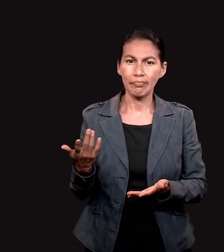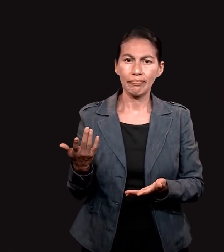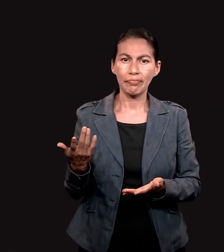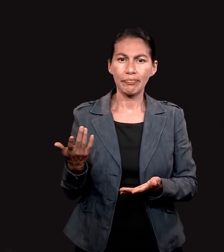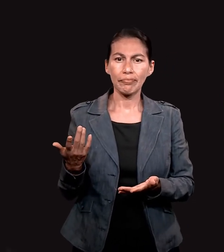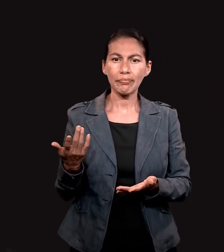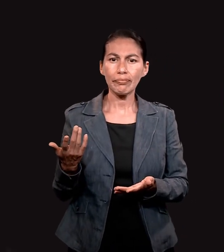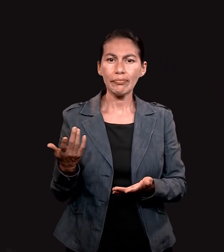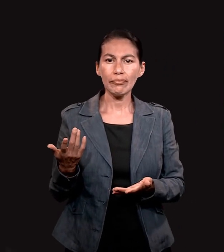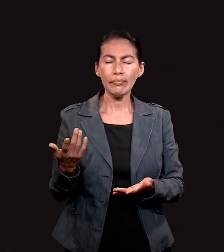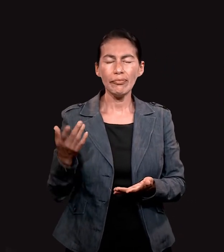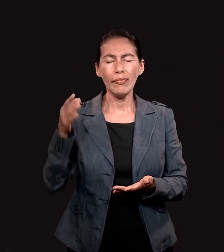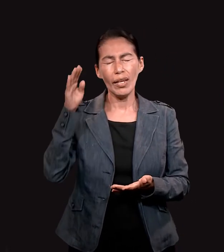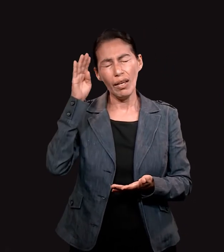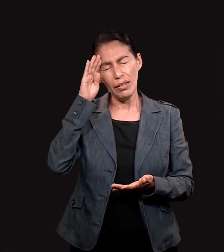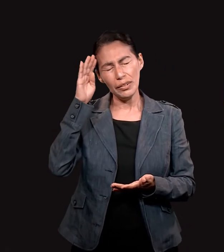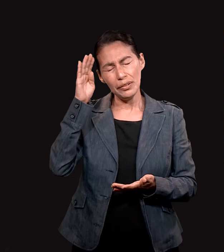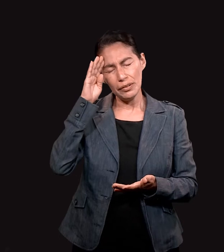nosotros principalmente